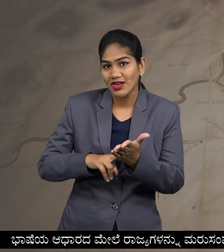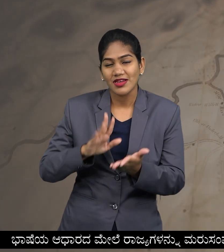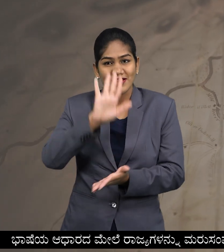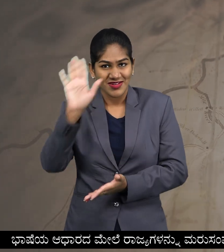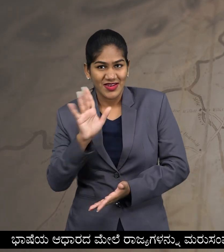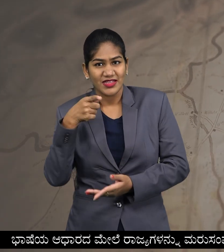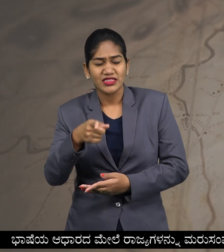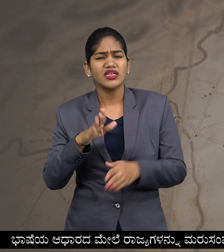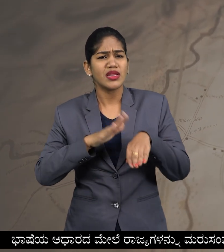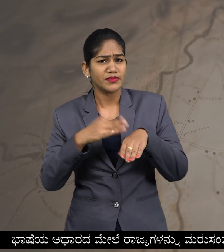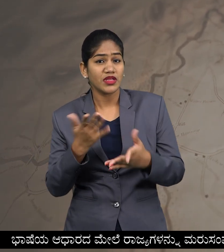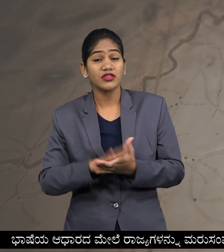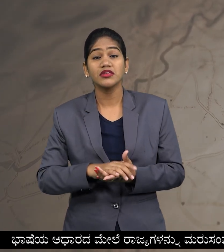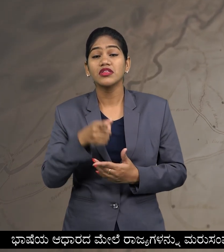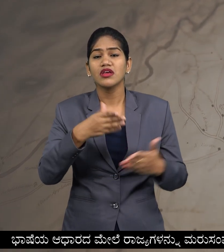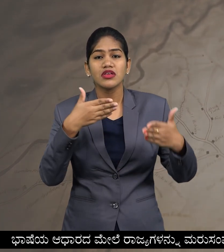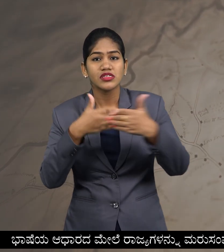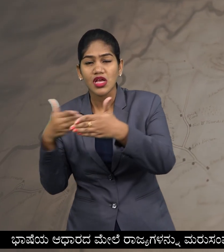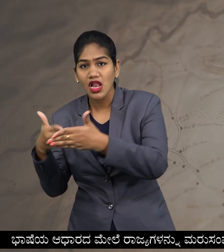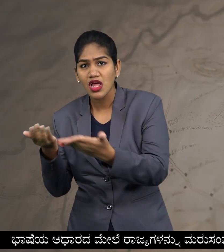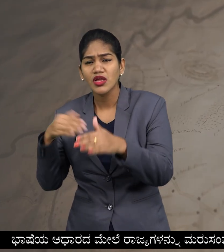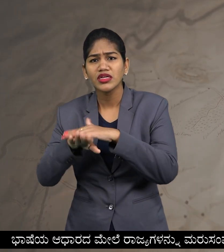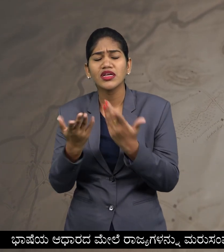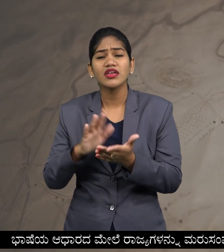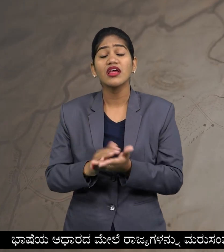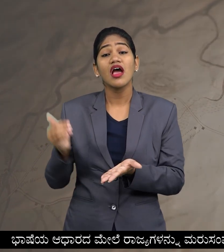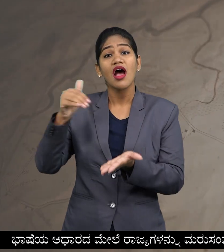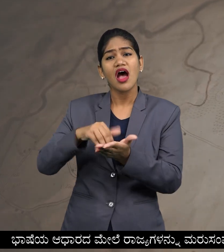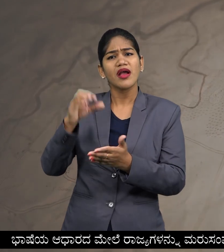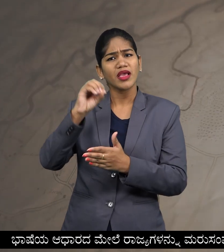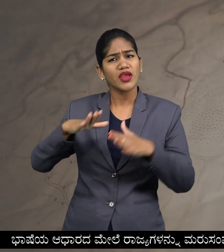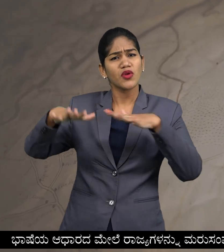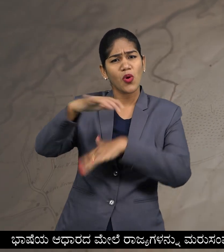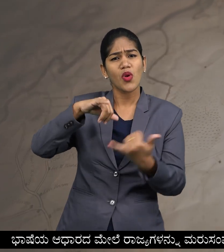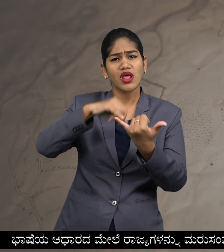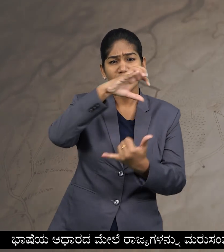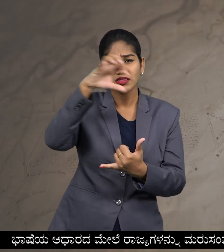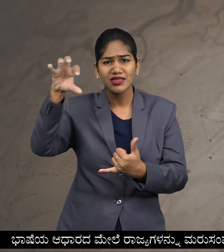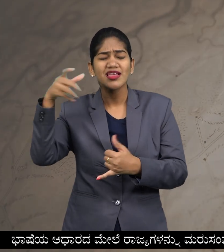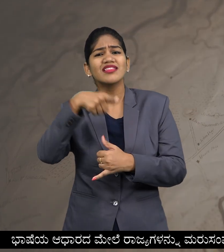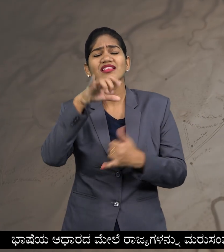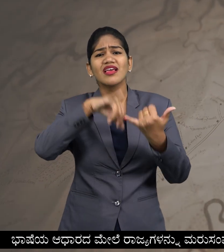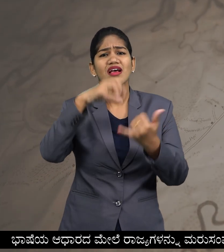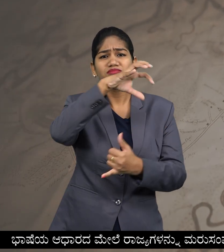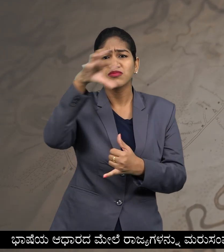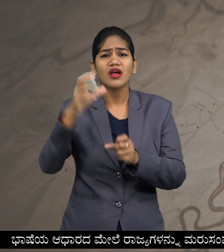ಭಾಷೆಯ ಆಧಾರದ ಮೇಲೆ ರಾಜ್ಯಗಳನ್ನು ಮರುಸಂಘಟಿಸುವಲ್ಲಿ ಹೊಸ ರಾಷ್ಟ್ರವು ಸವಾಲುಗಳನ್ನು ಎದುರಿಸಿತು.